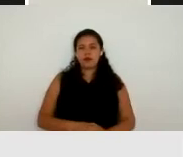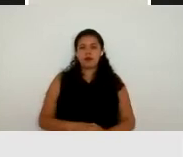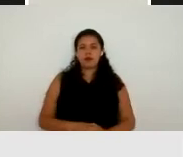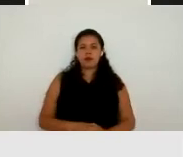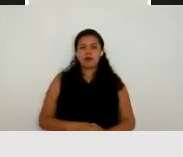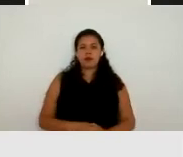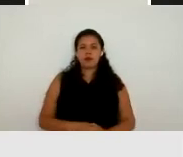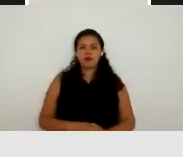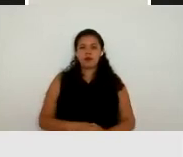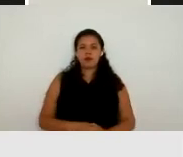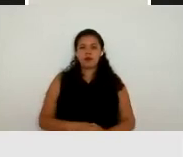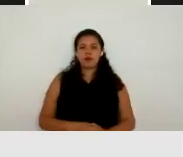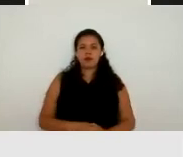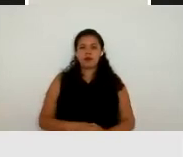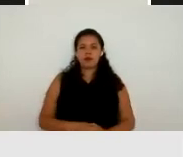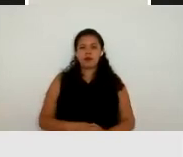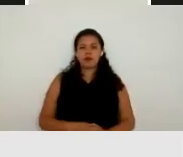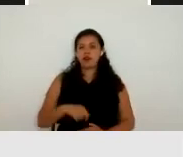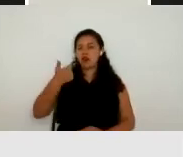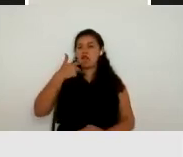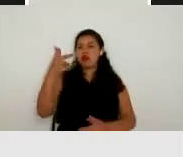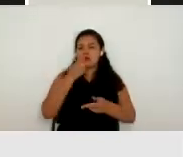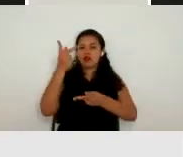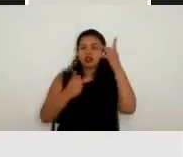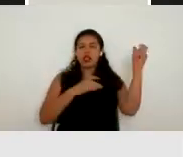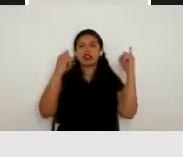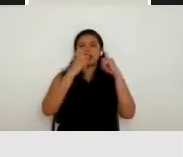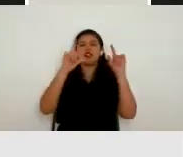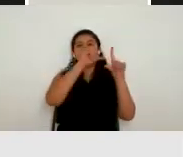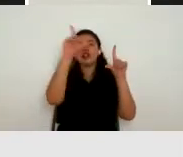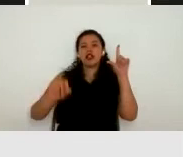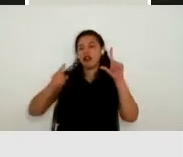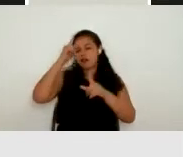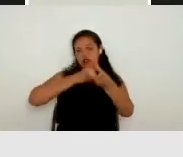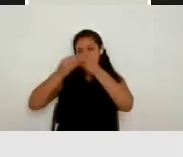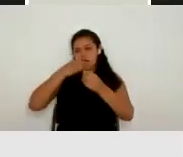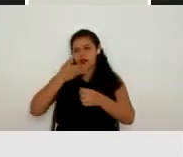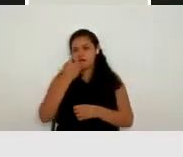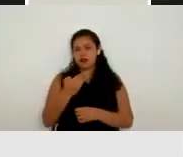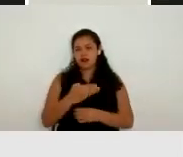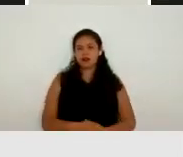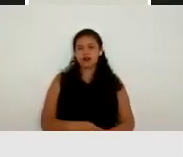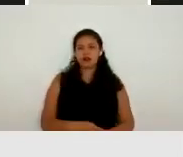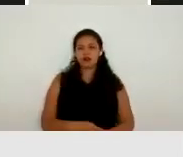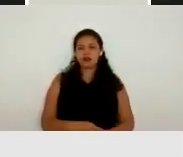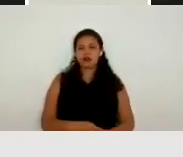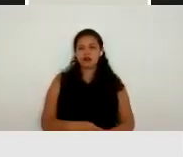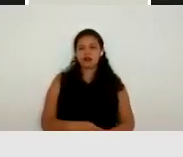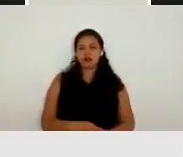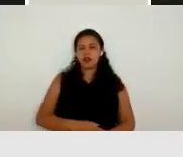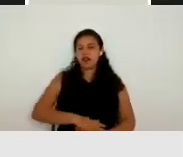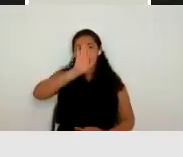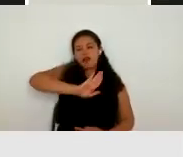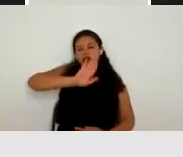y luego tenemos el otro lote es que se aplicó en el instituto nacional de la mutación que son pares muy parecidos